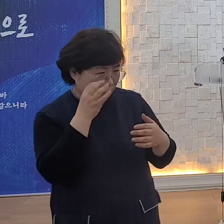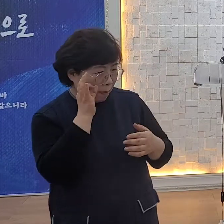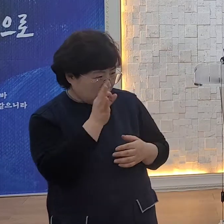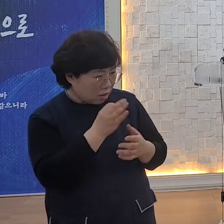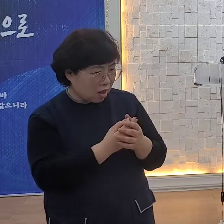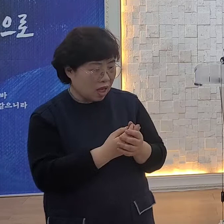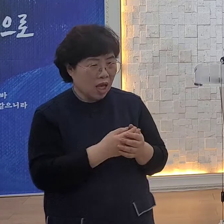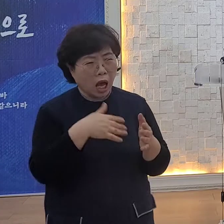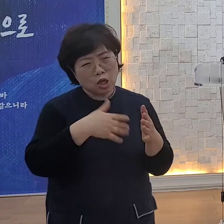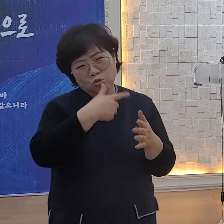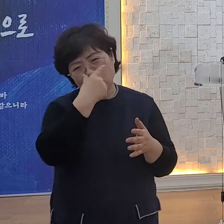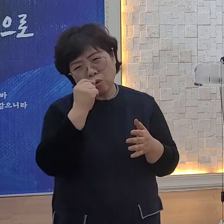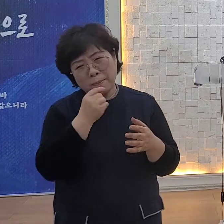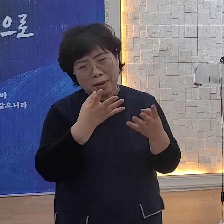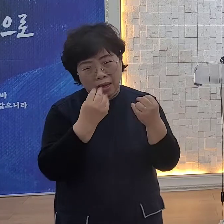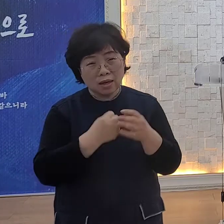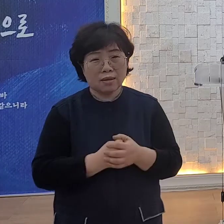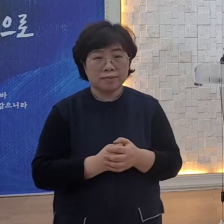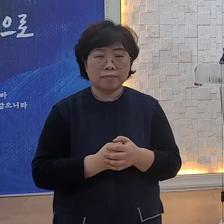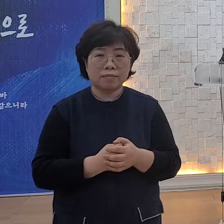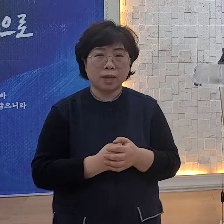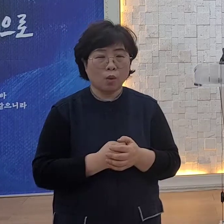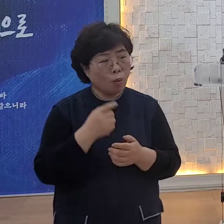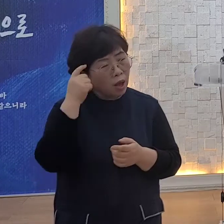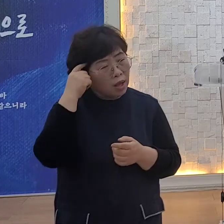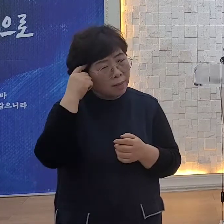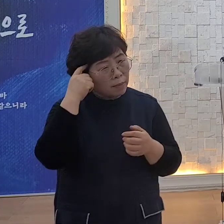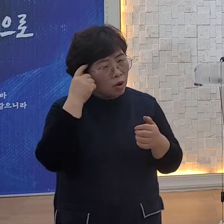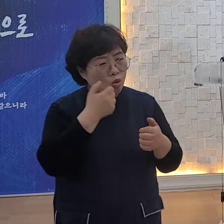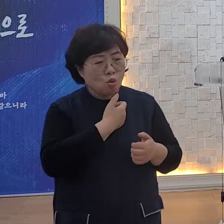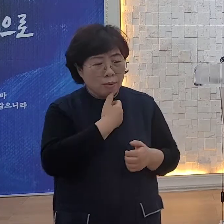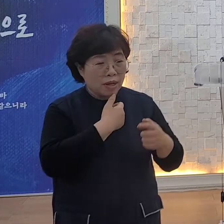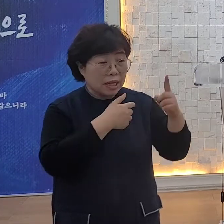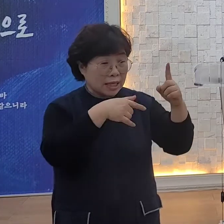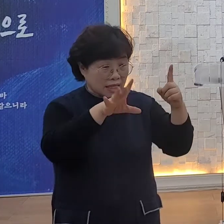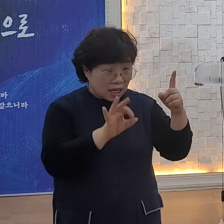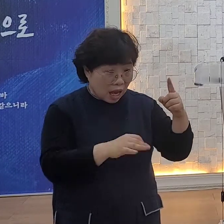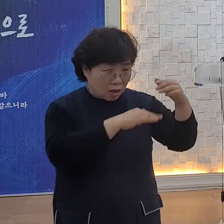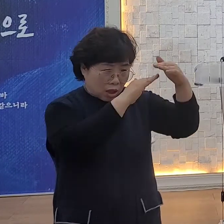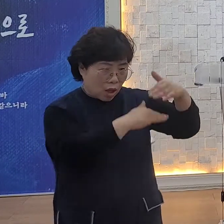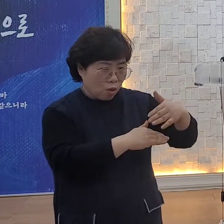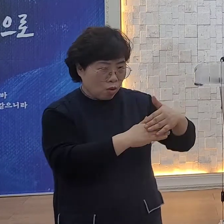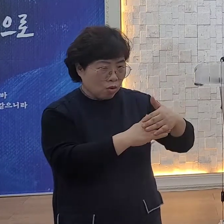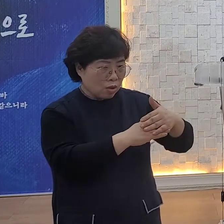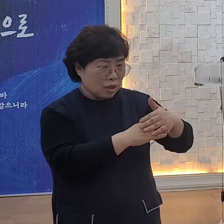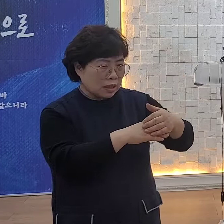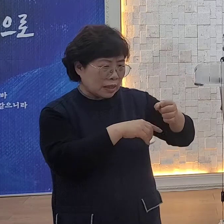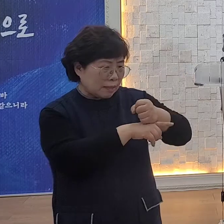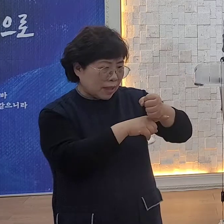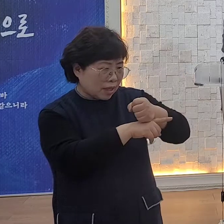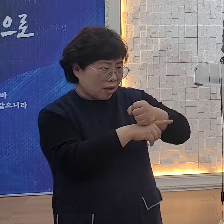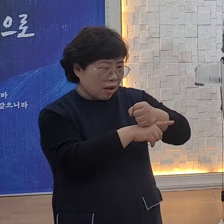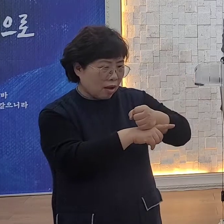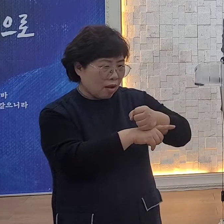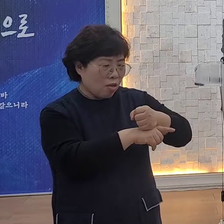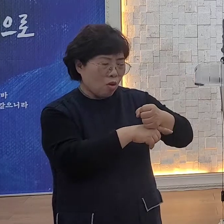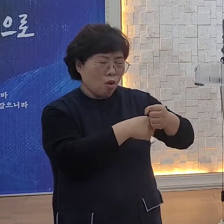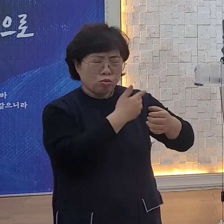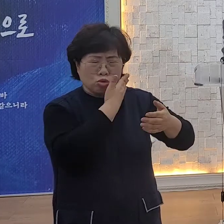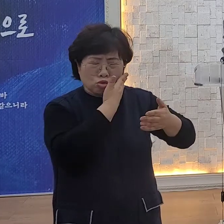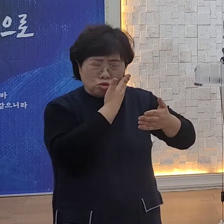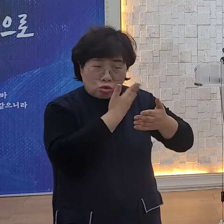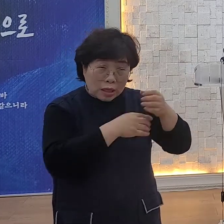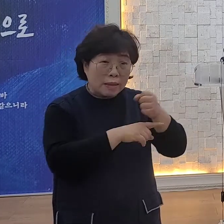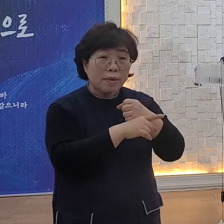사실 부족합니다. 이 안에 있는 이 진술을 다 담기에는 3개월이 아니라 1년을 다해도